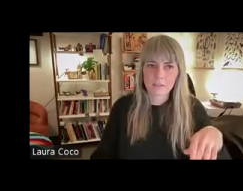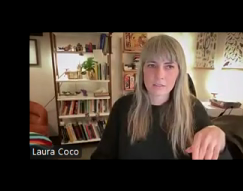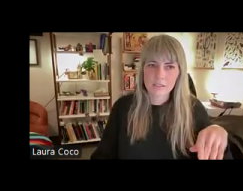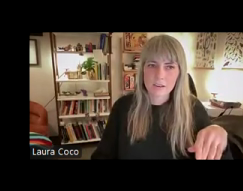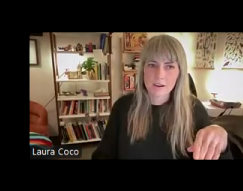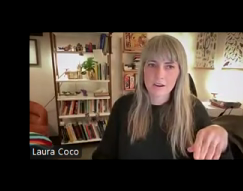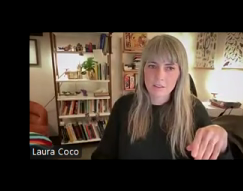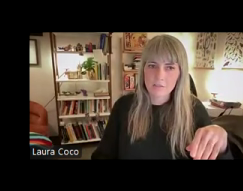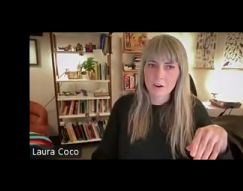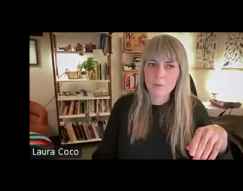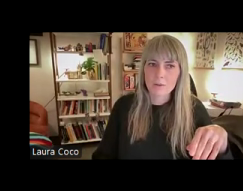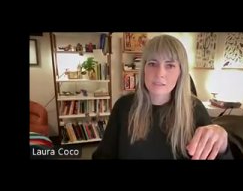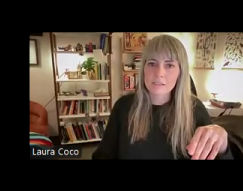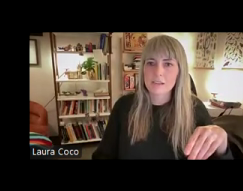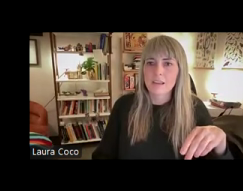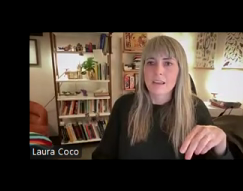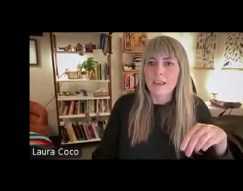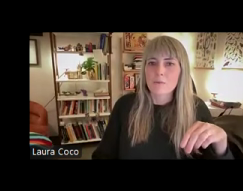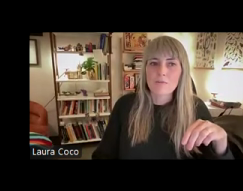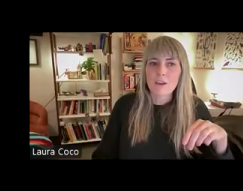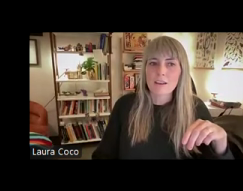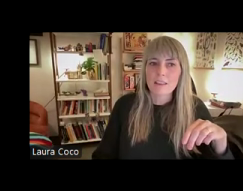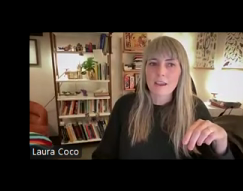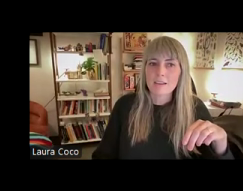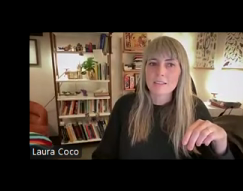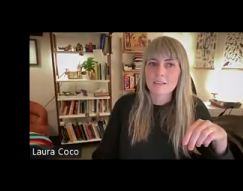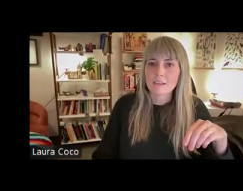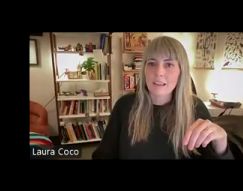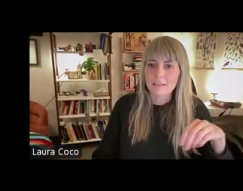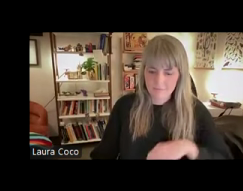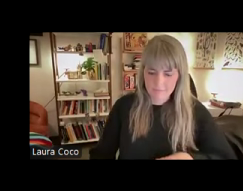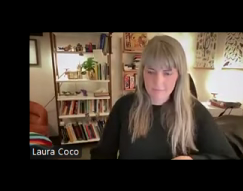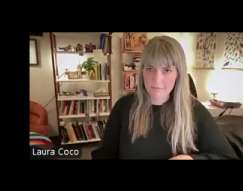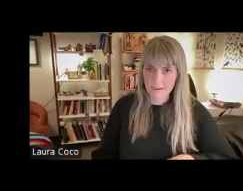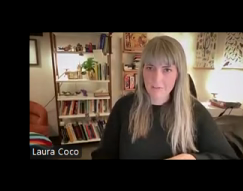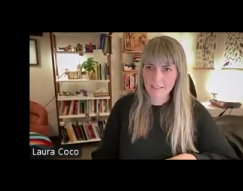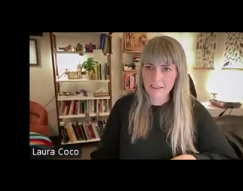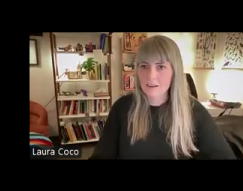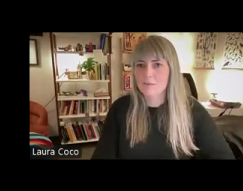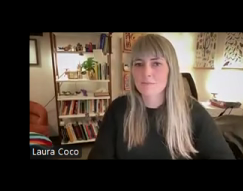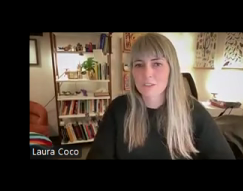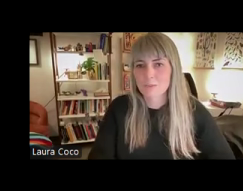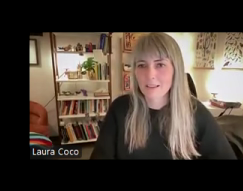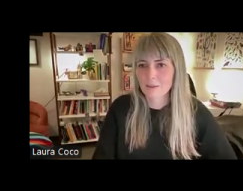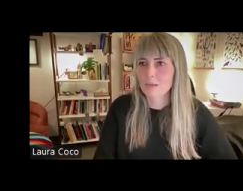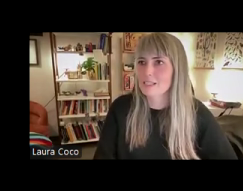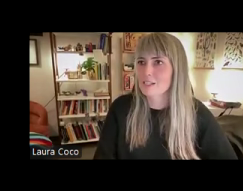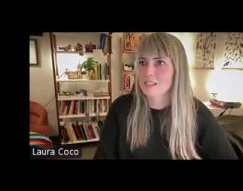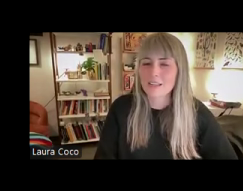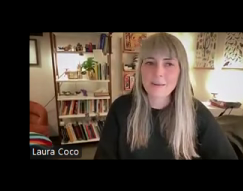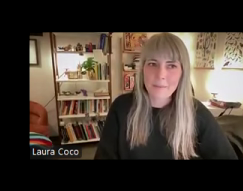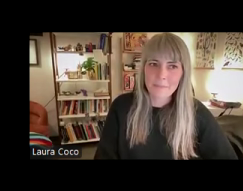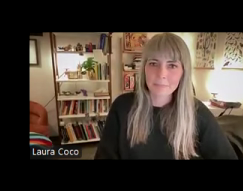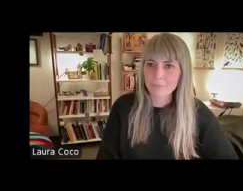ratios ajustados. Entonces, de esta manera, cuando añadimos a más en esta lista y encontramos que